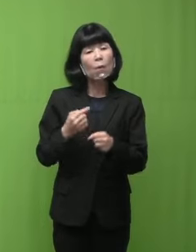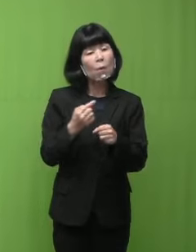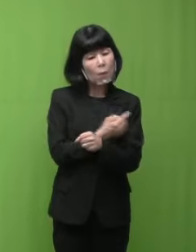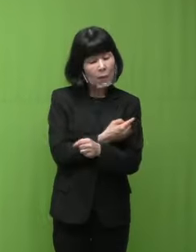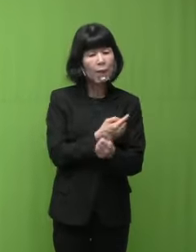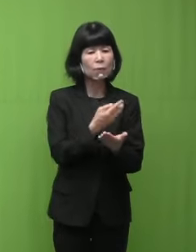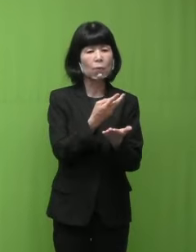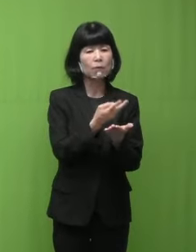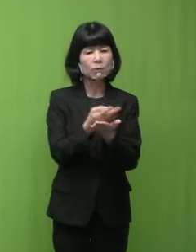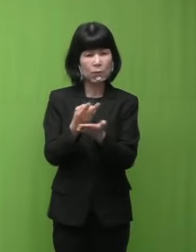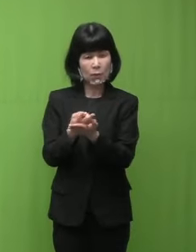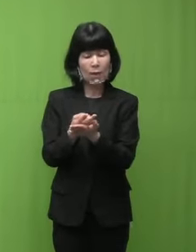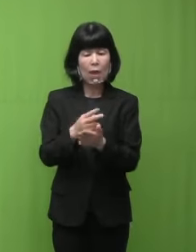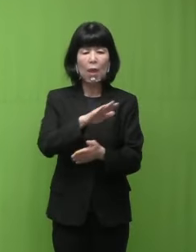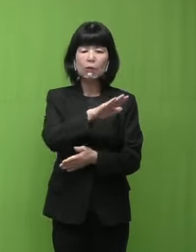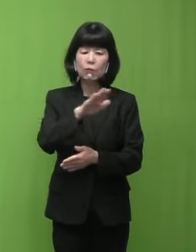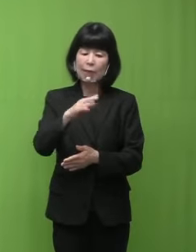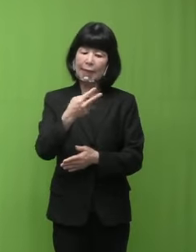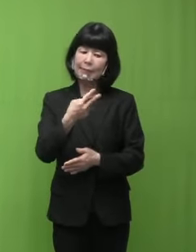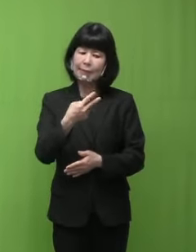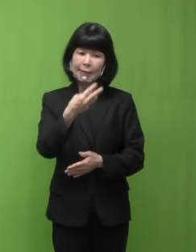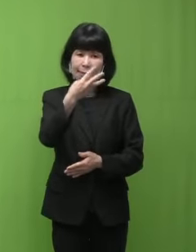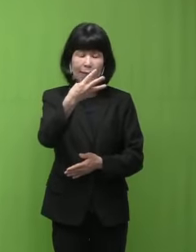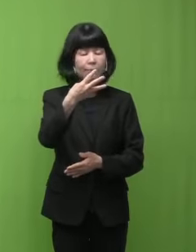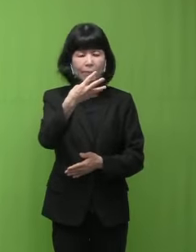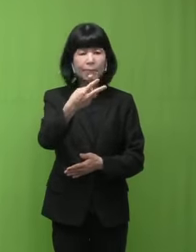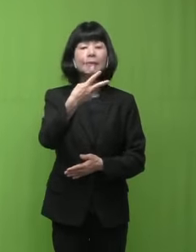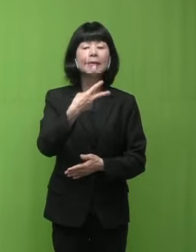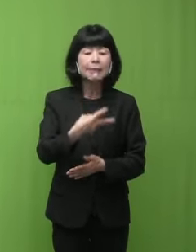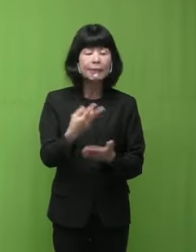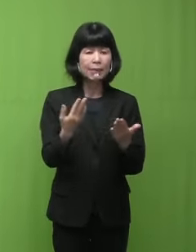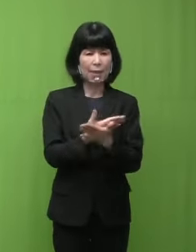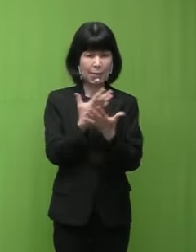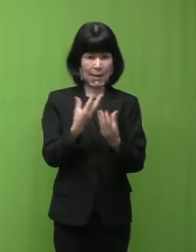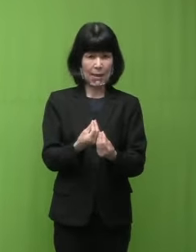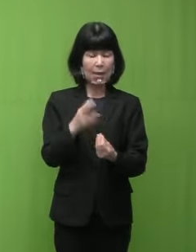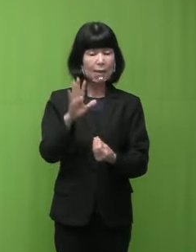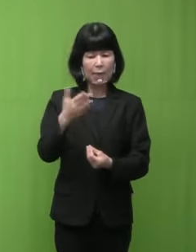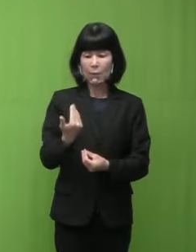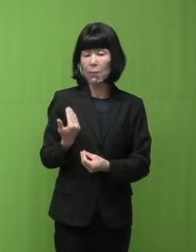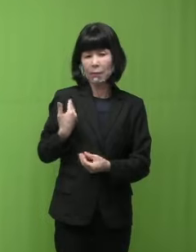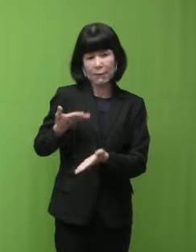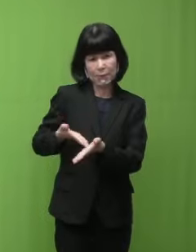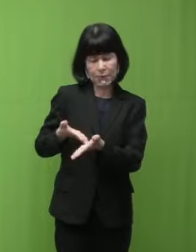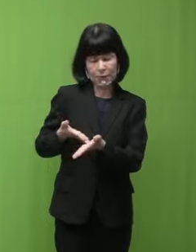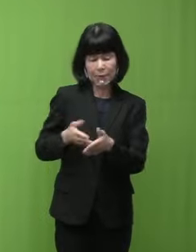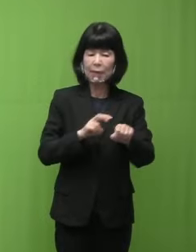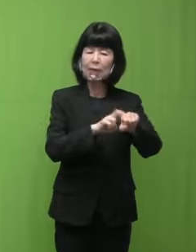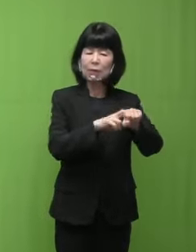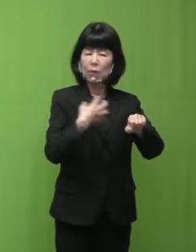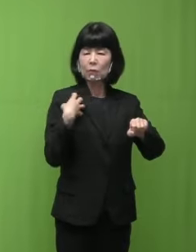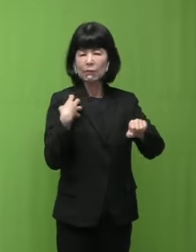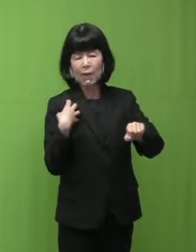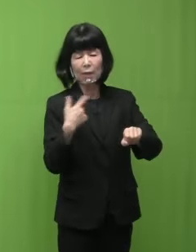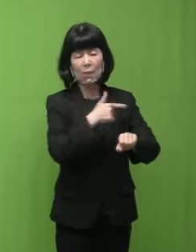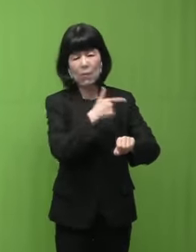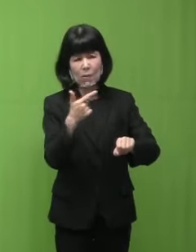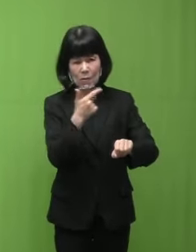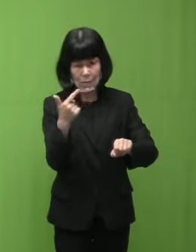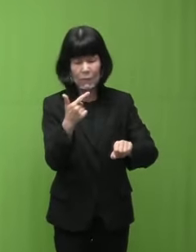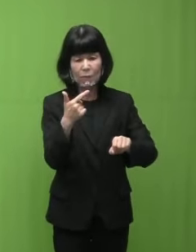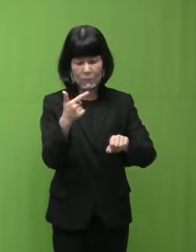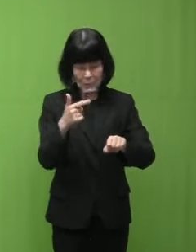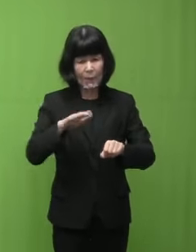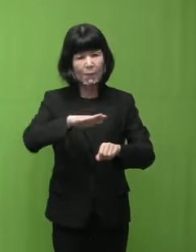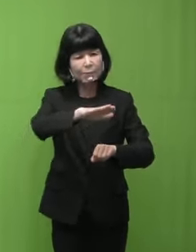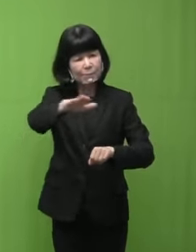についてはステージになっているところでありますけれども今申し上げたように医療の負荷がまだ高いそれから面的